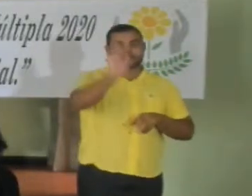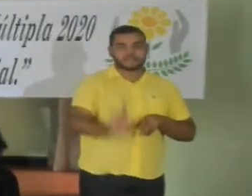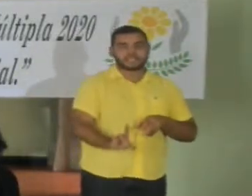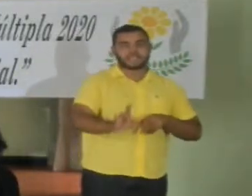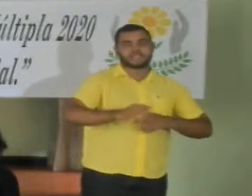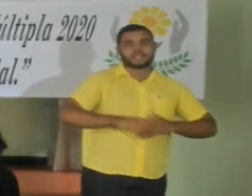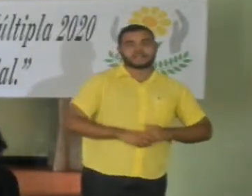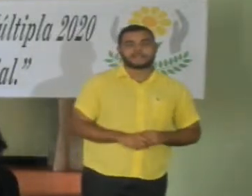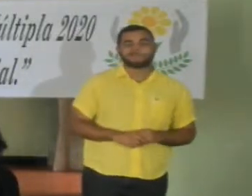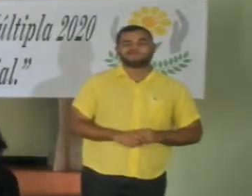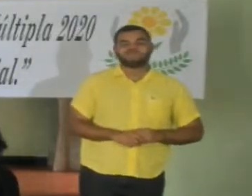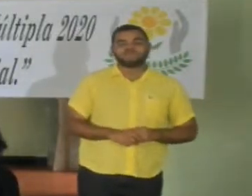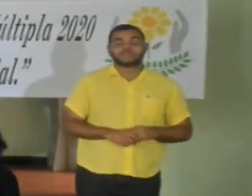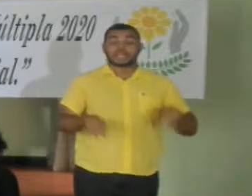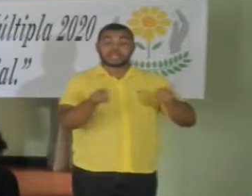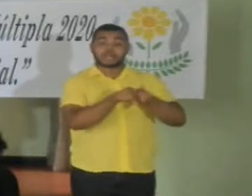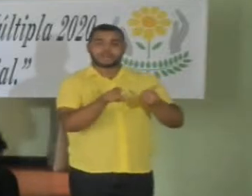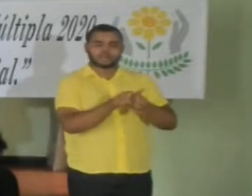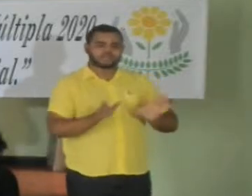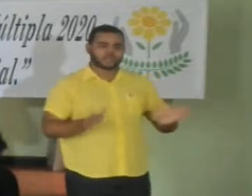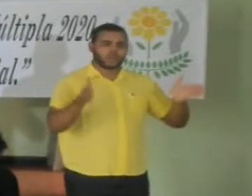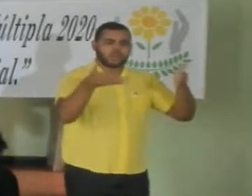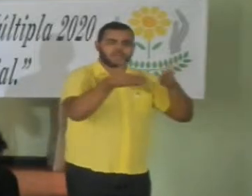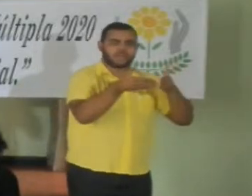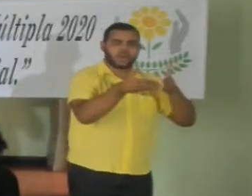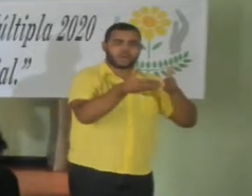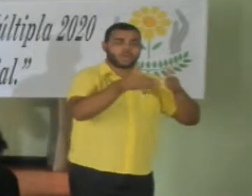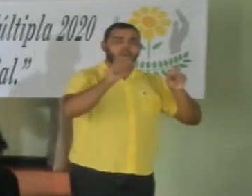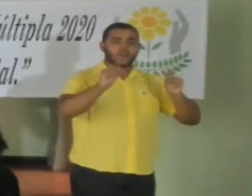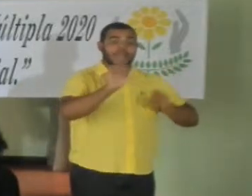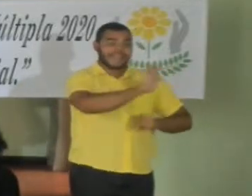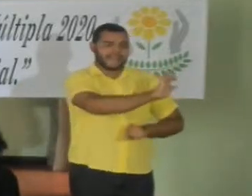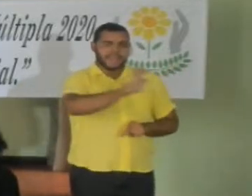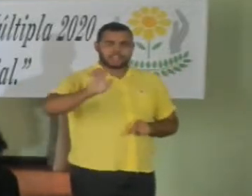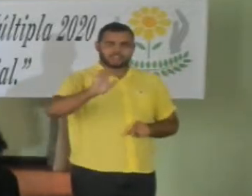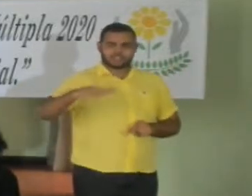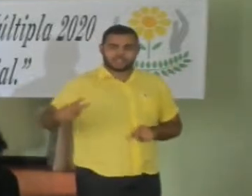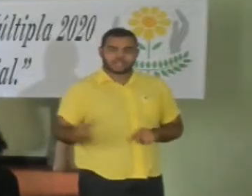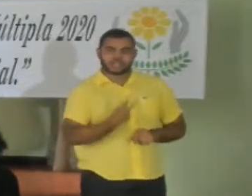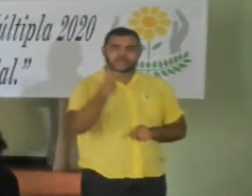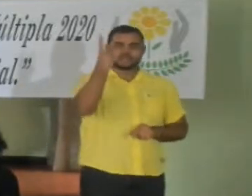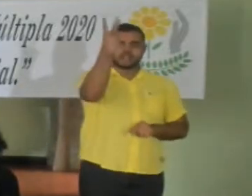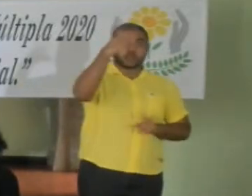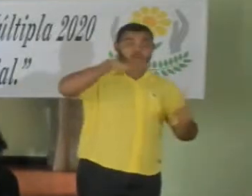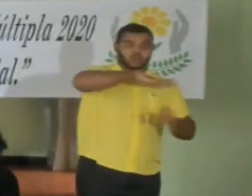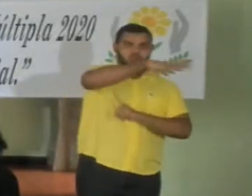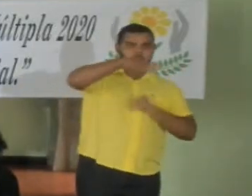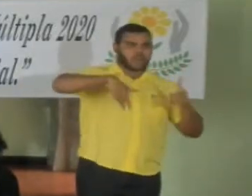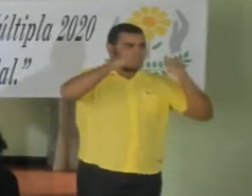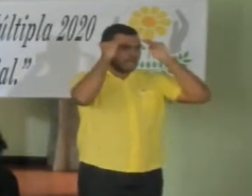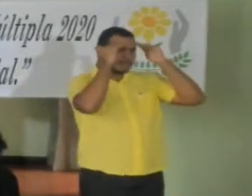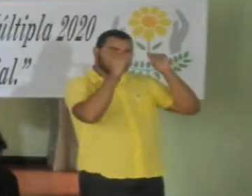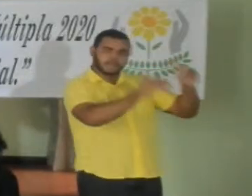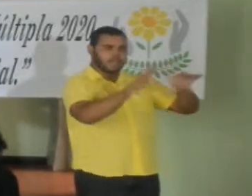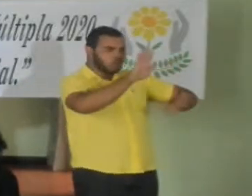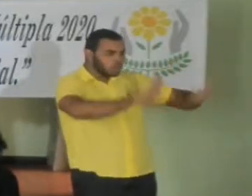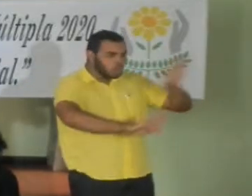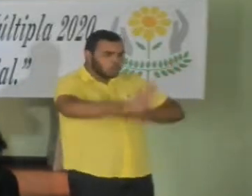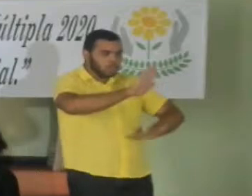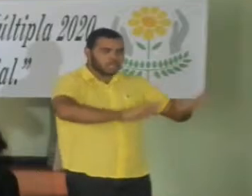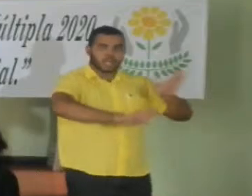No que diz respeito à ética e aos valores, os valores morais que